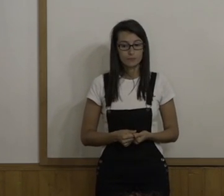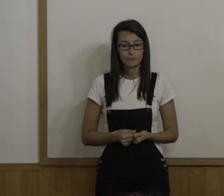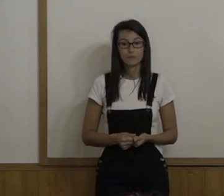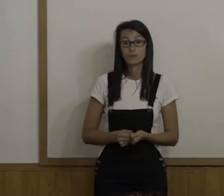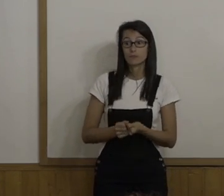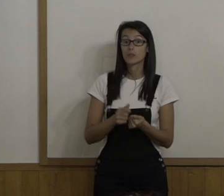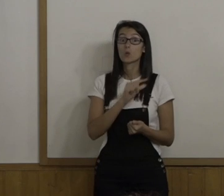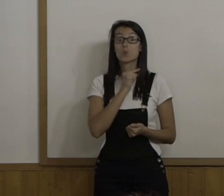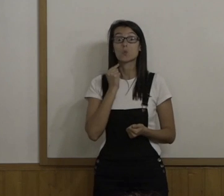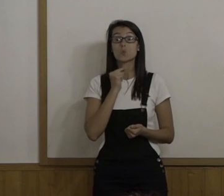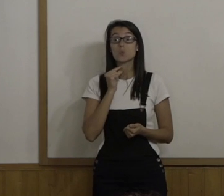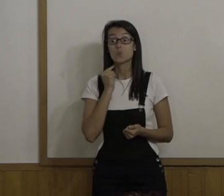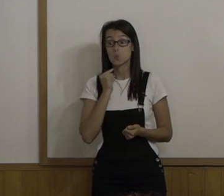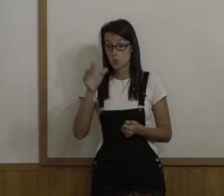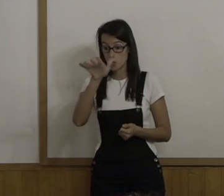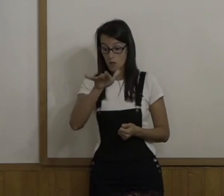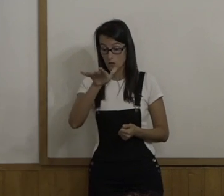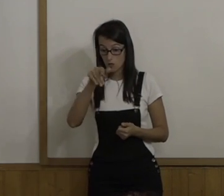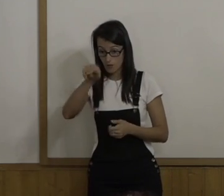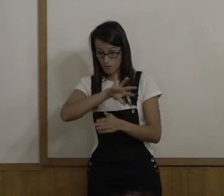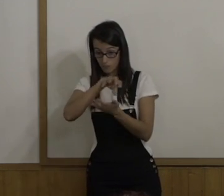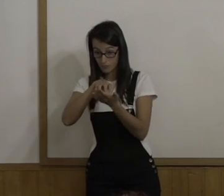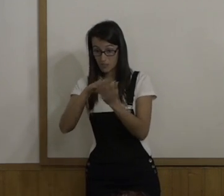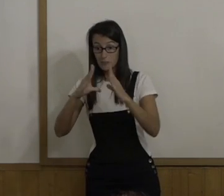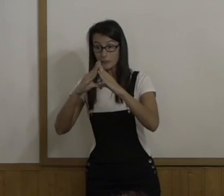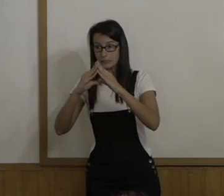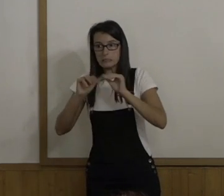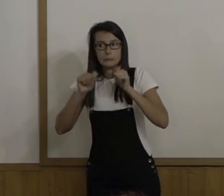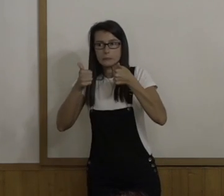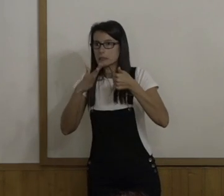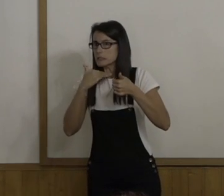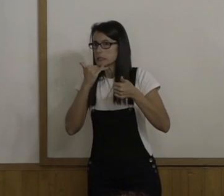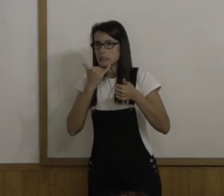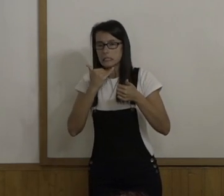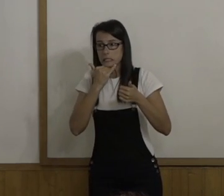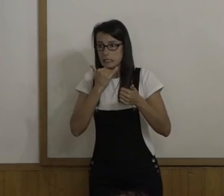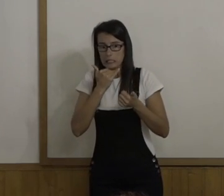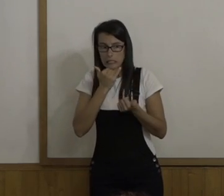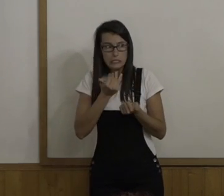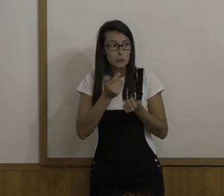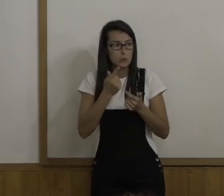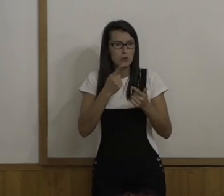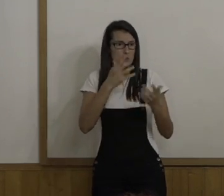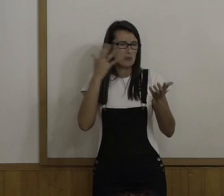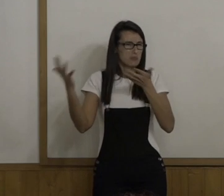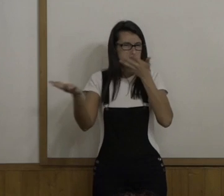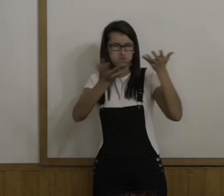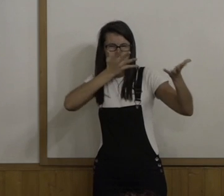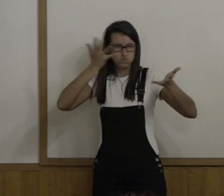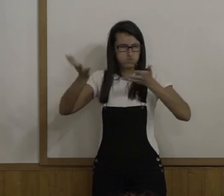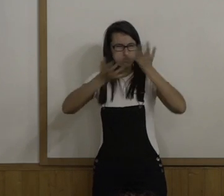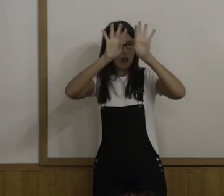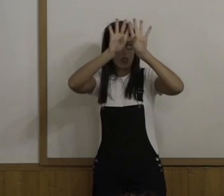el sacerdote pues, a punto de dar misa, y resulta que había una tempestad muy grande